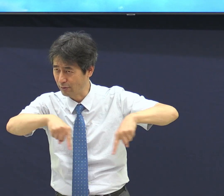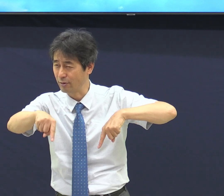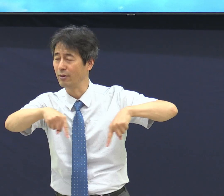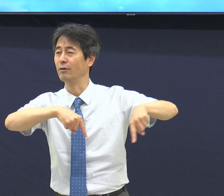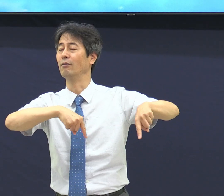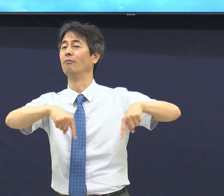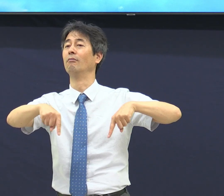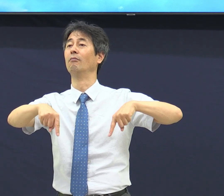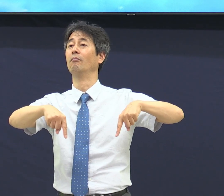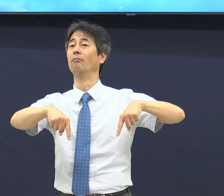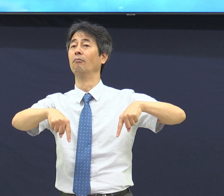다스리시고